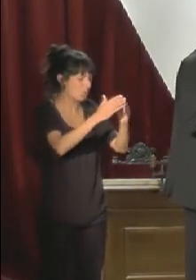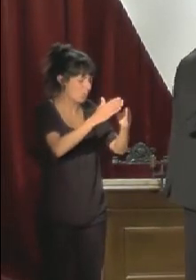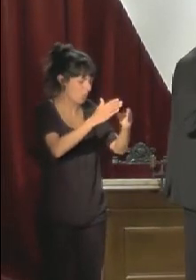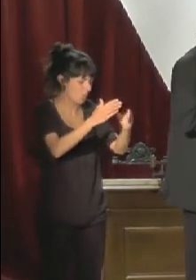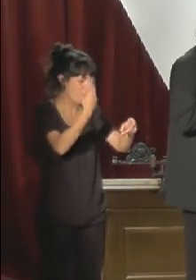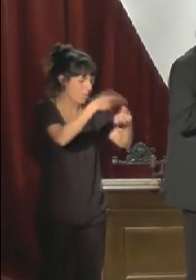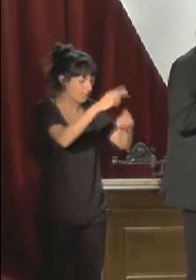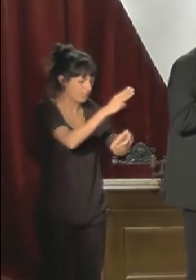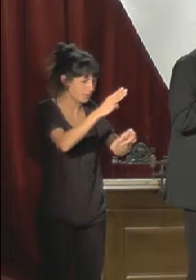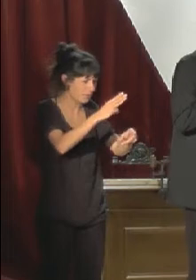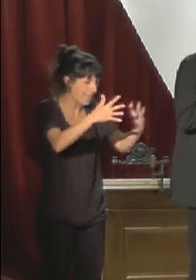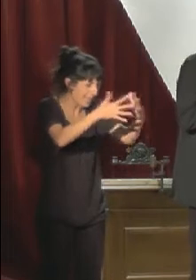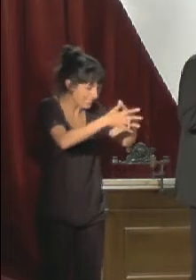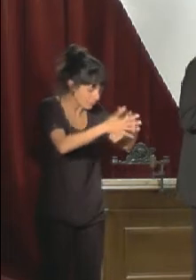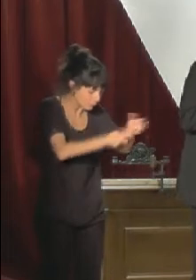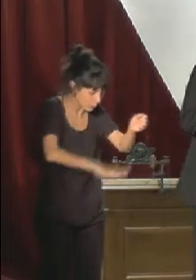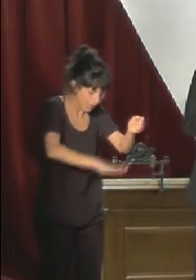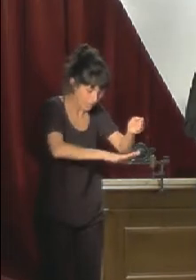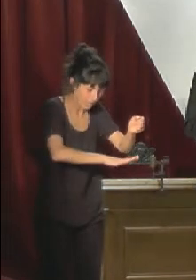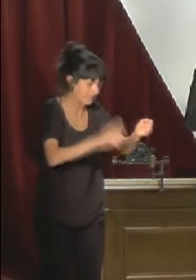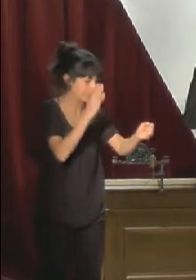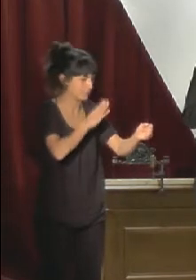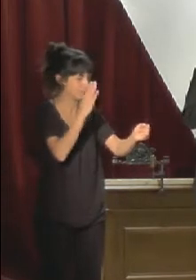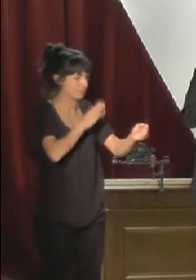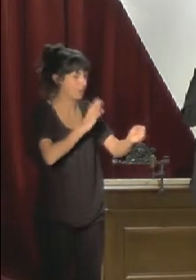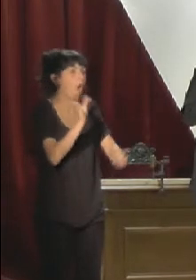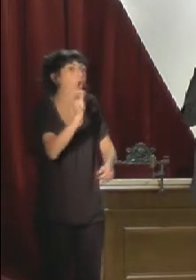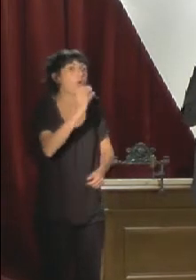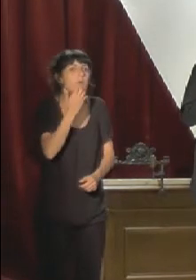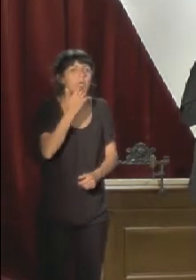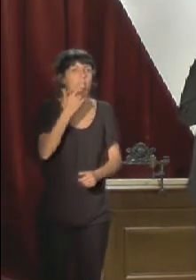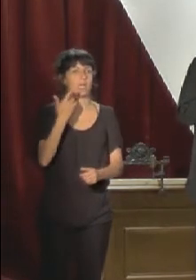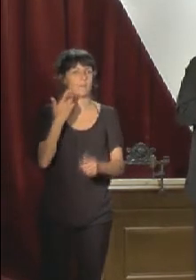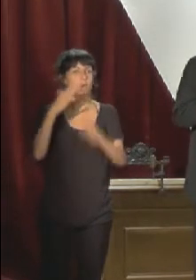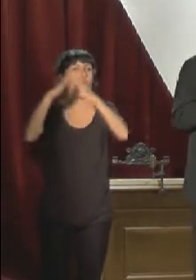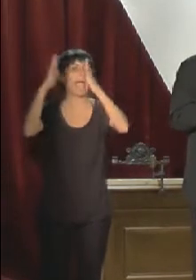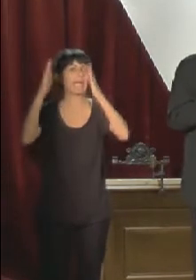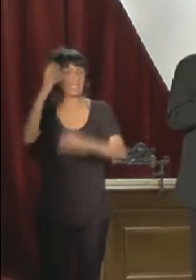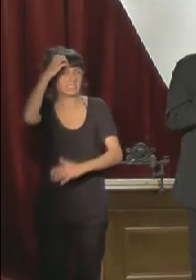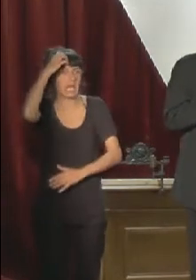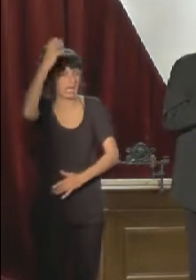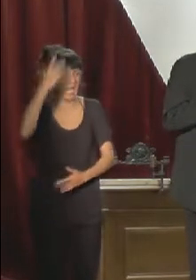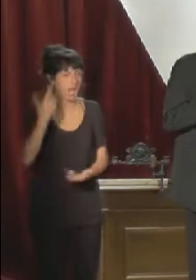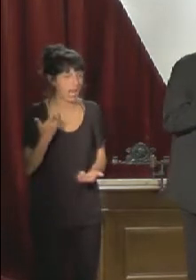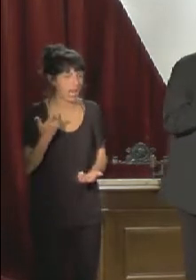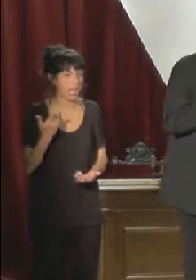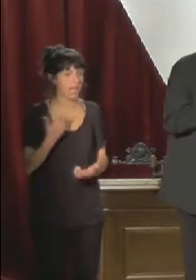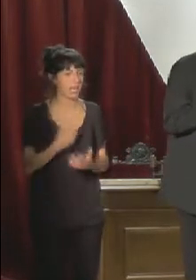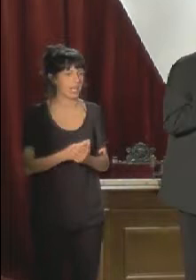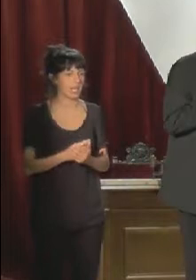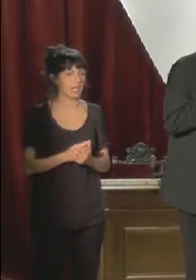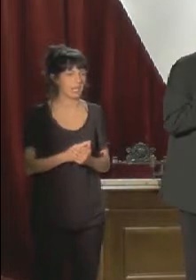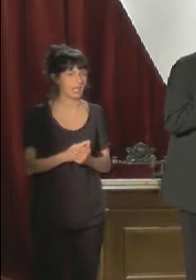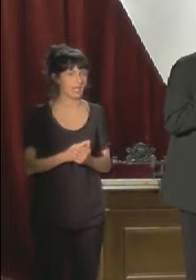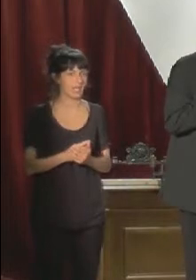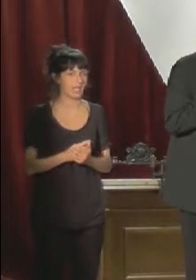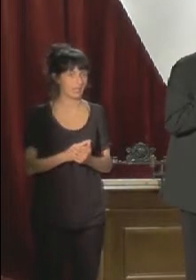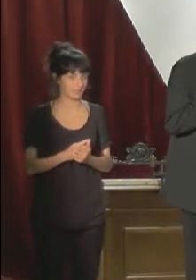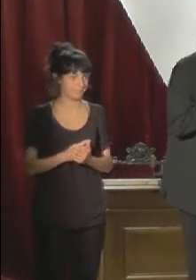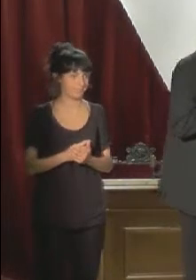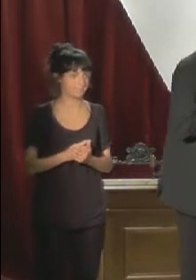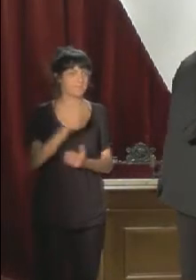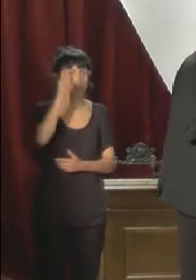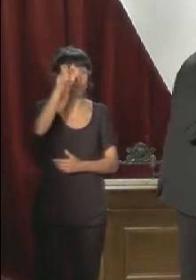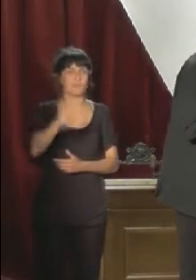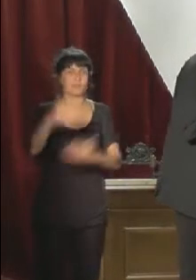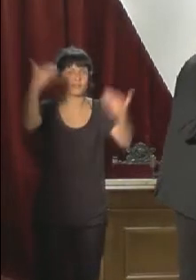Real. E o seu gran capo, que o fixeron dimitir.